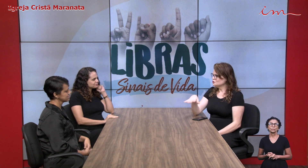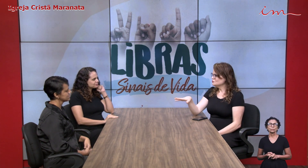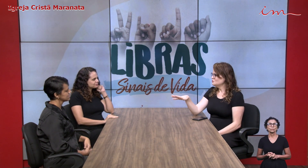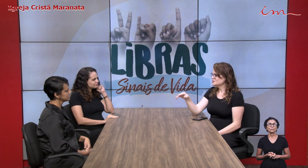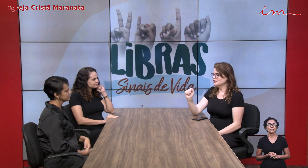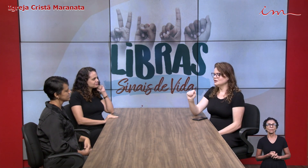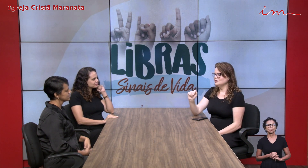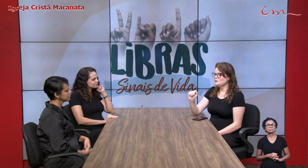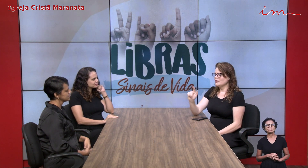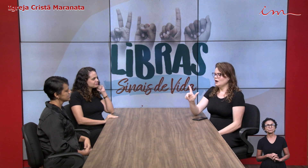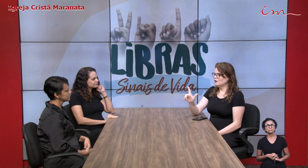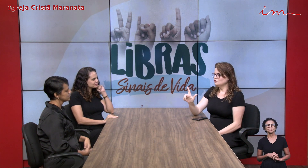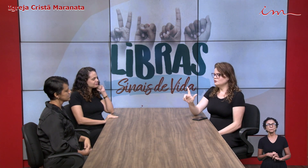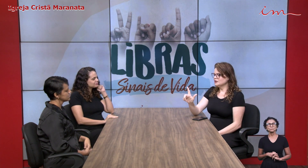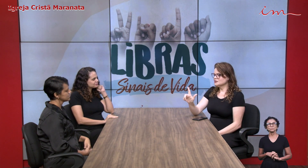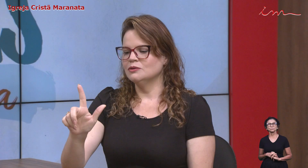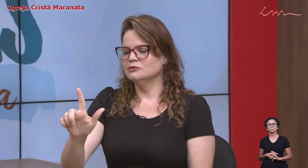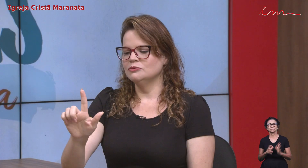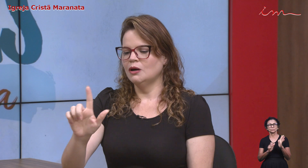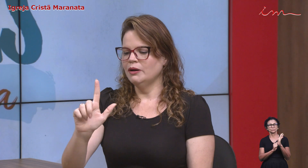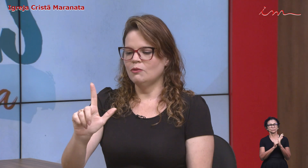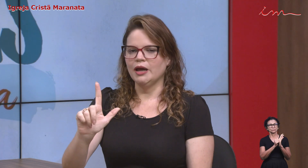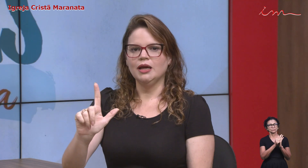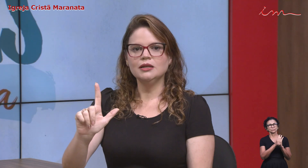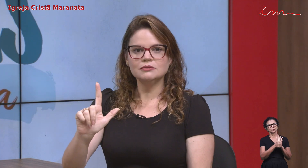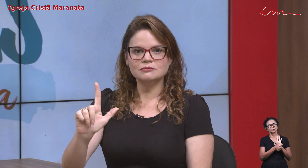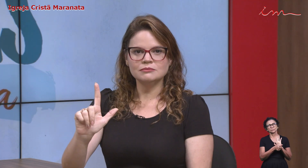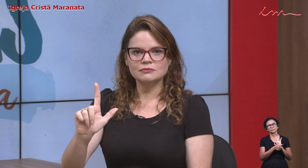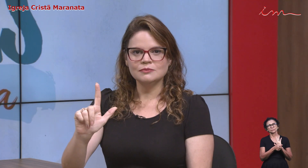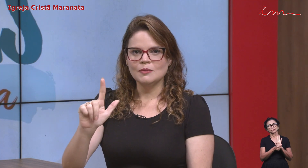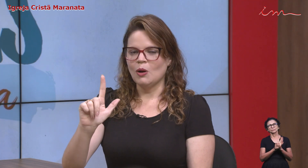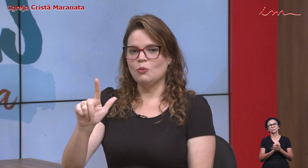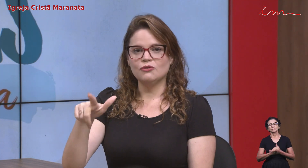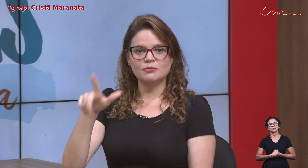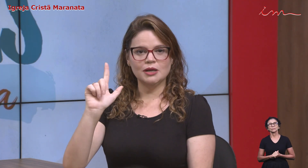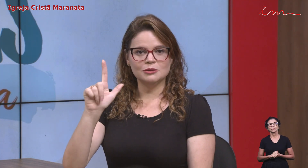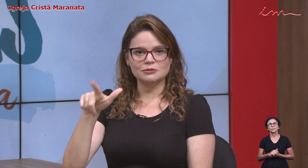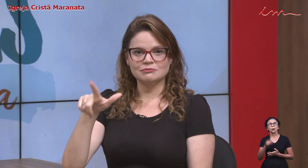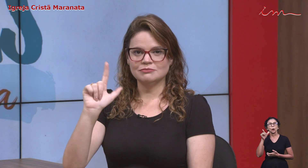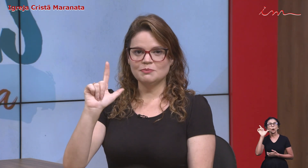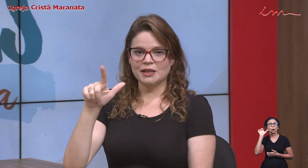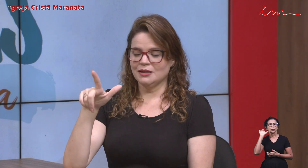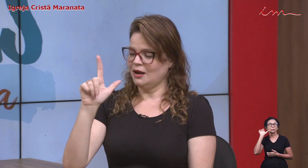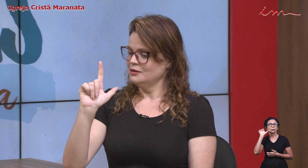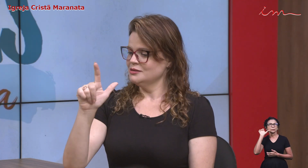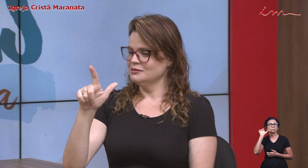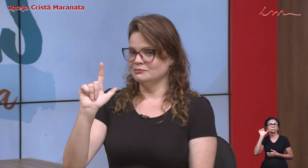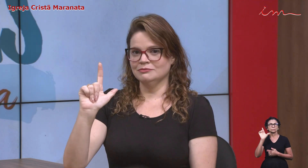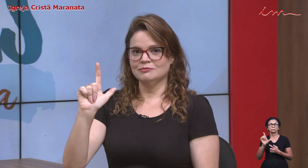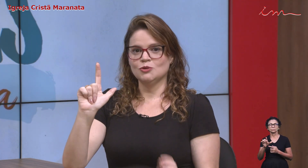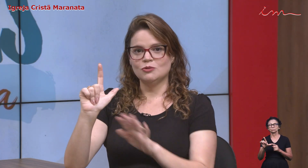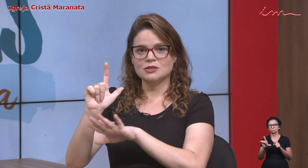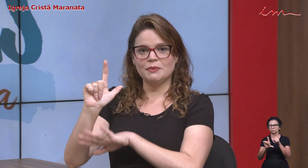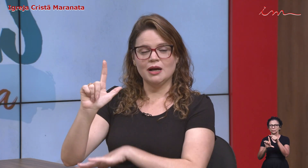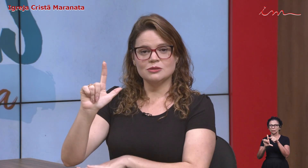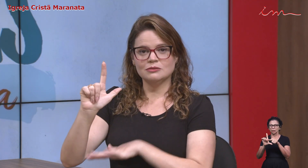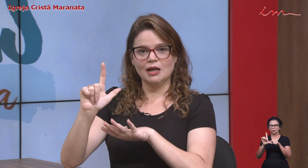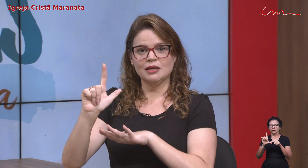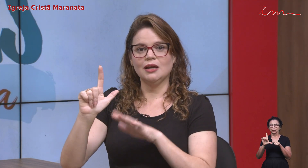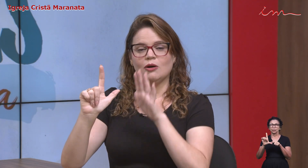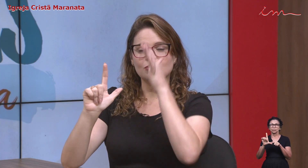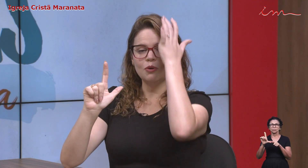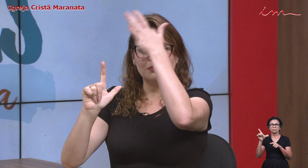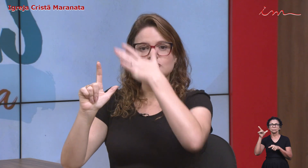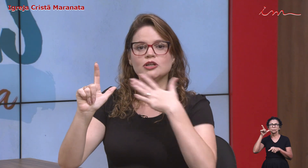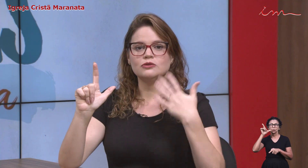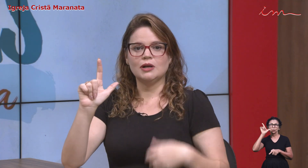antes da gente começar aqui. A configuração de mão é o L, o movimento para trás, o espaço.